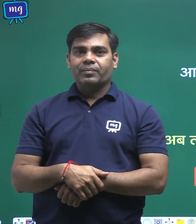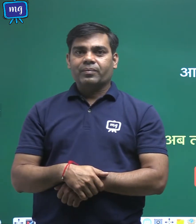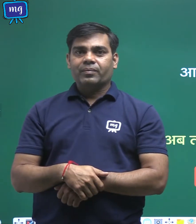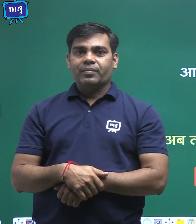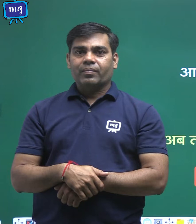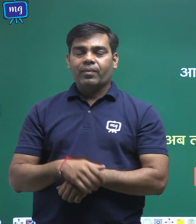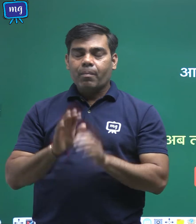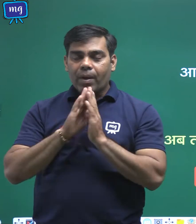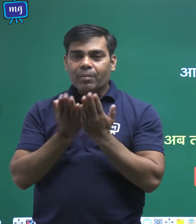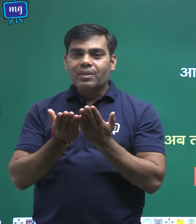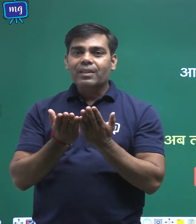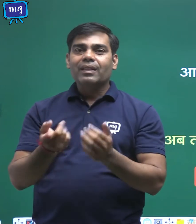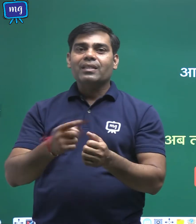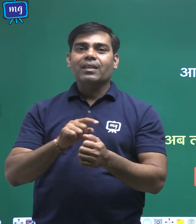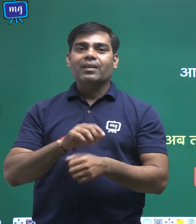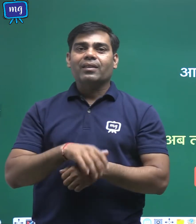पाठ्यपुस्तक से